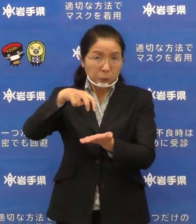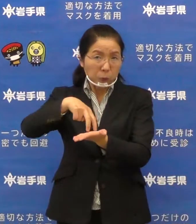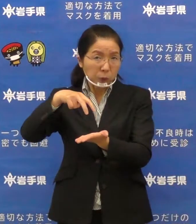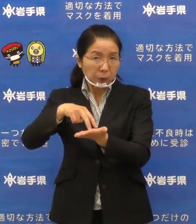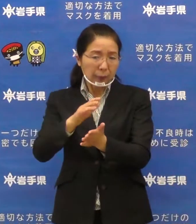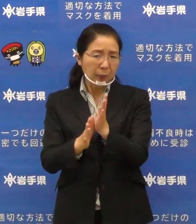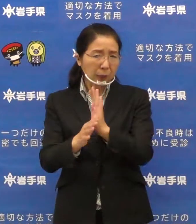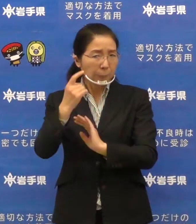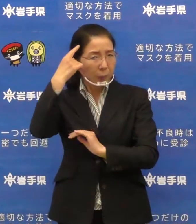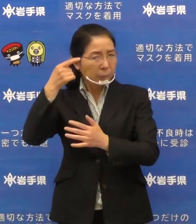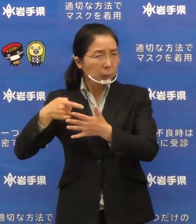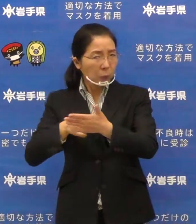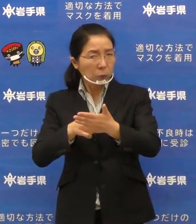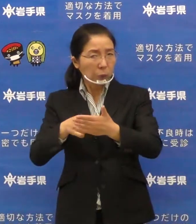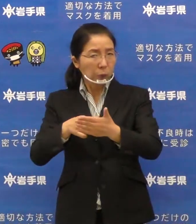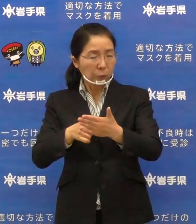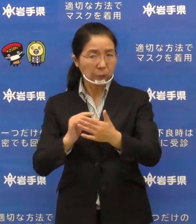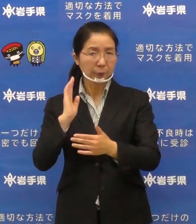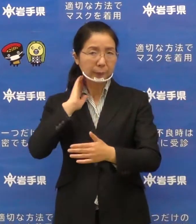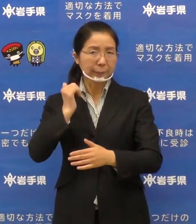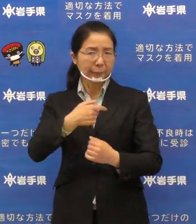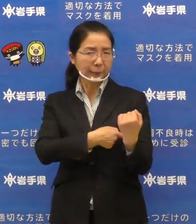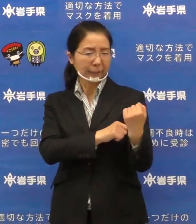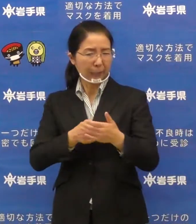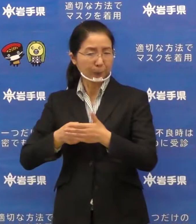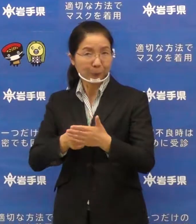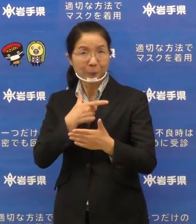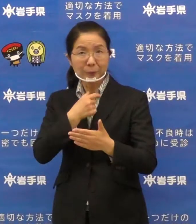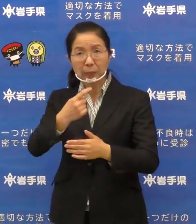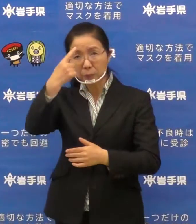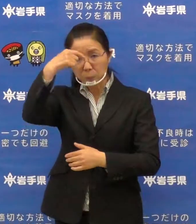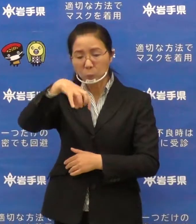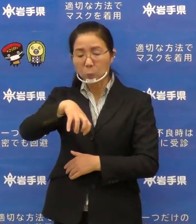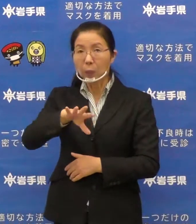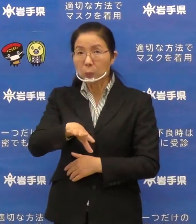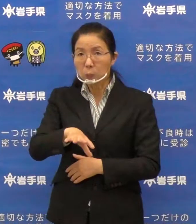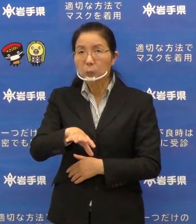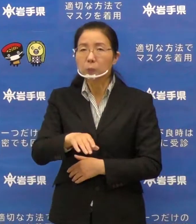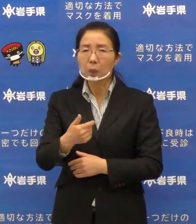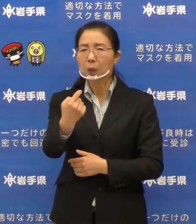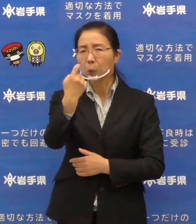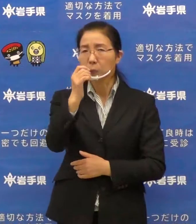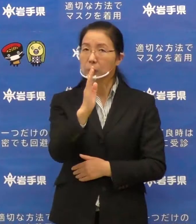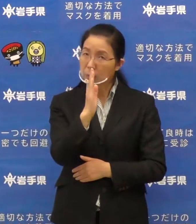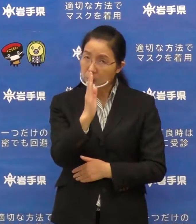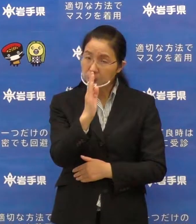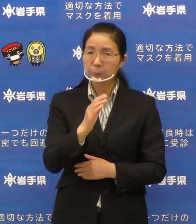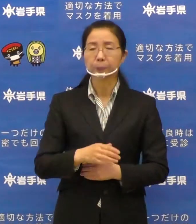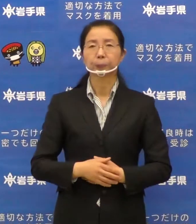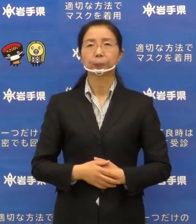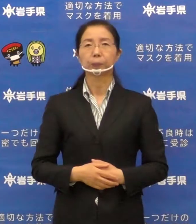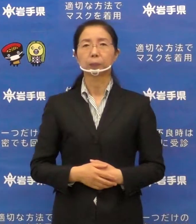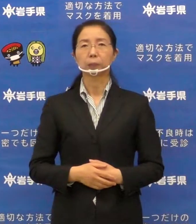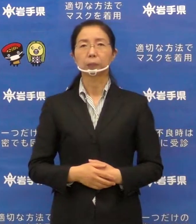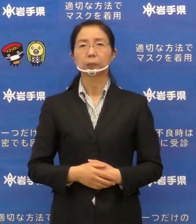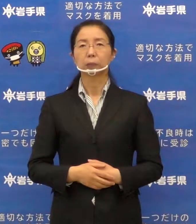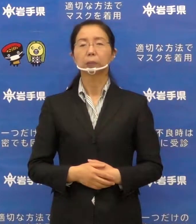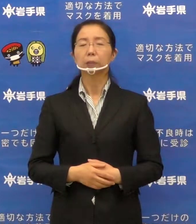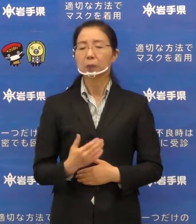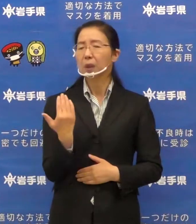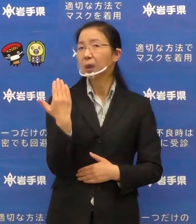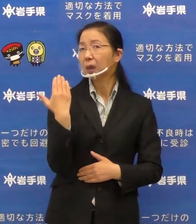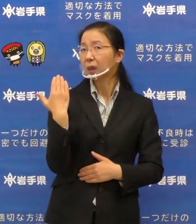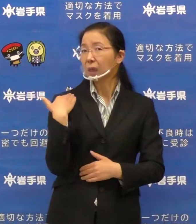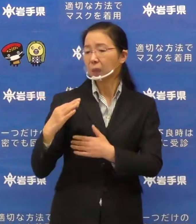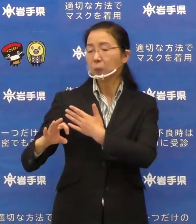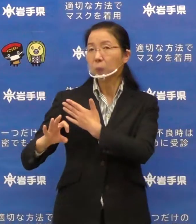きたいか、知事として力を入れたい分野点などございましたら教えてください。 過去の経験を生かす